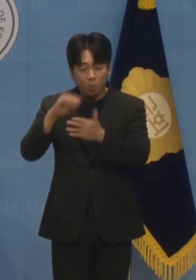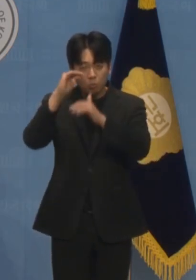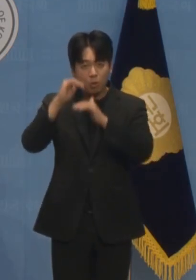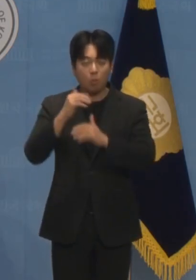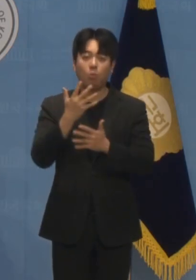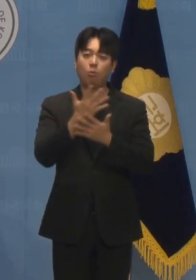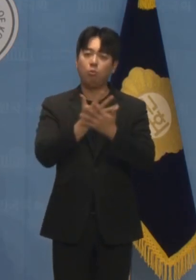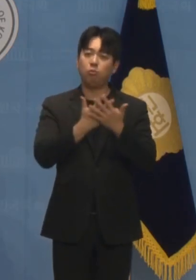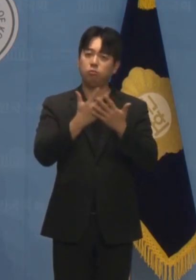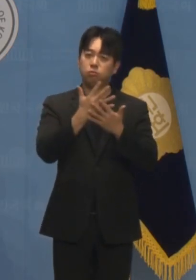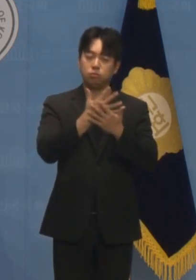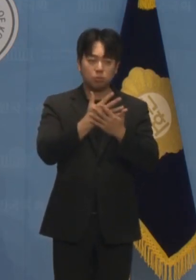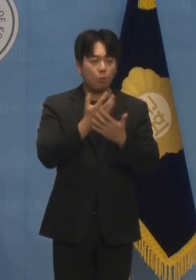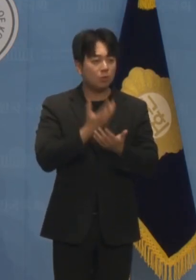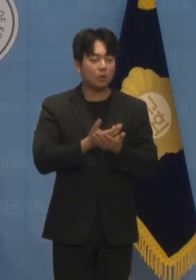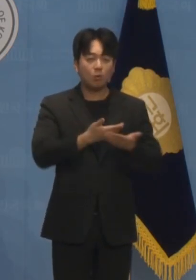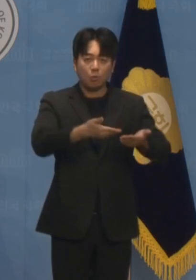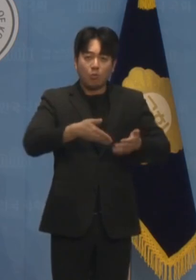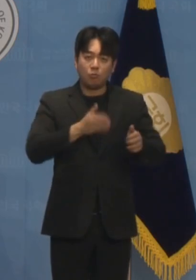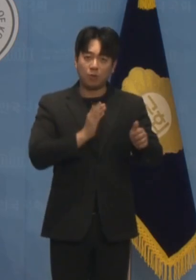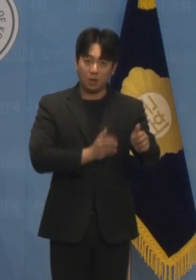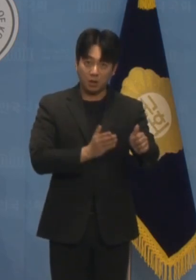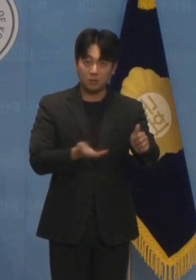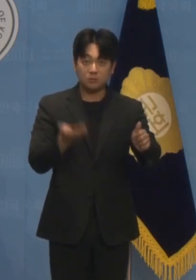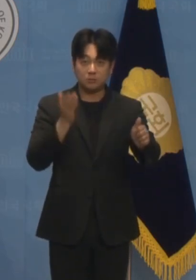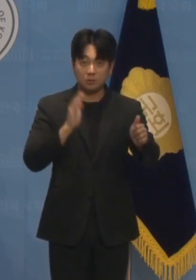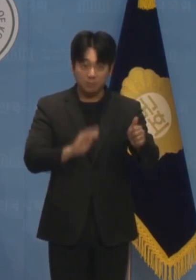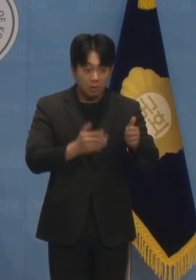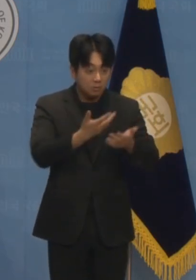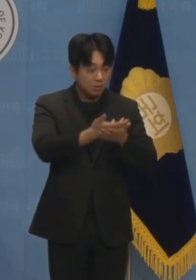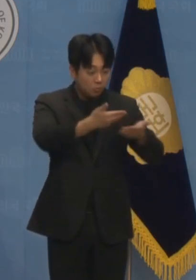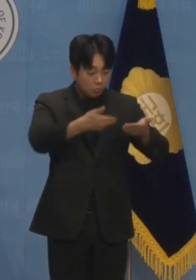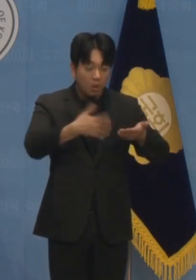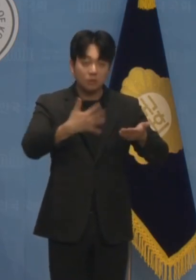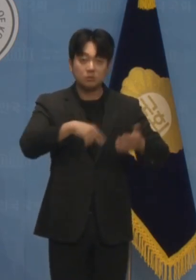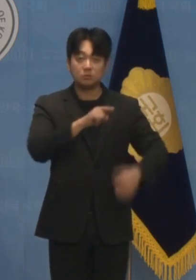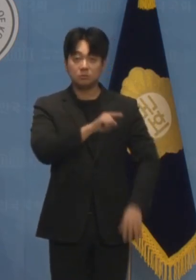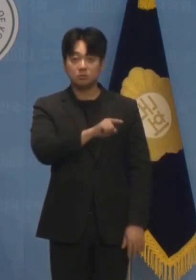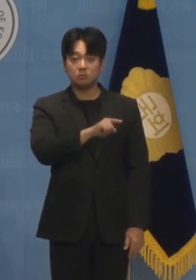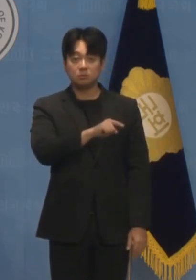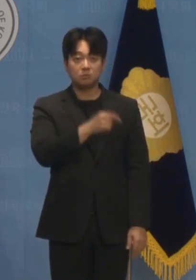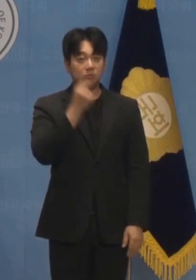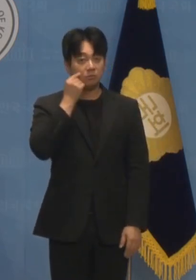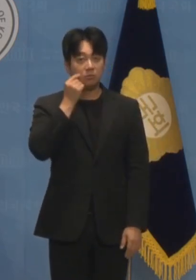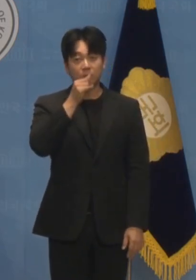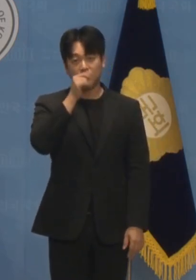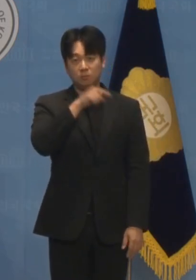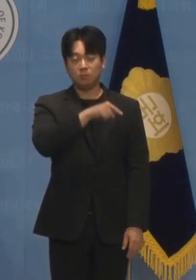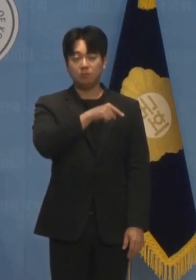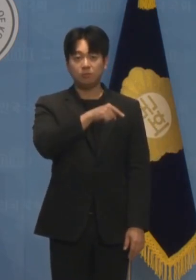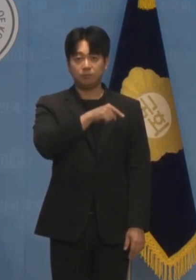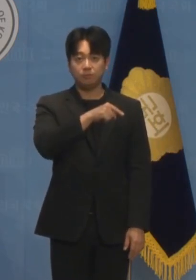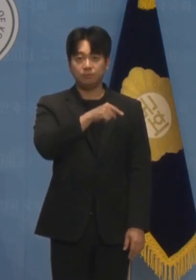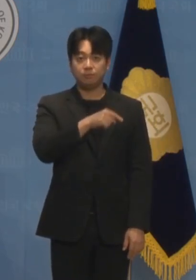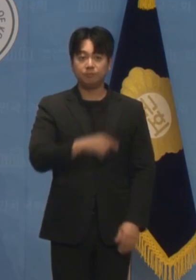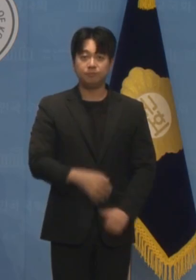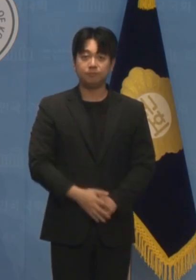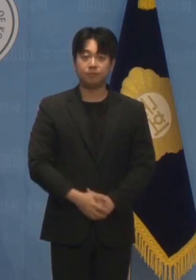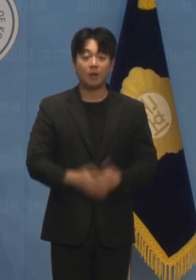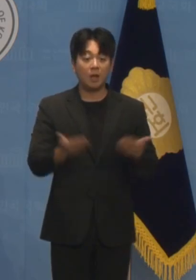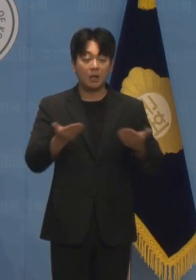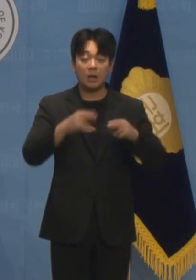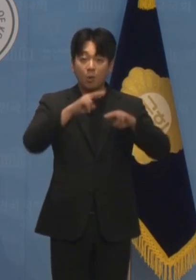불투명하고 자료 요구에도 전혀 자료를 내놓지 못하고 있습니다. 법에 정해져 있는 근로자 퇴직